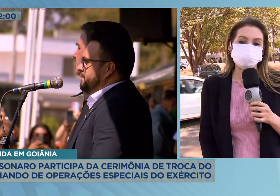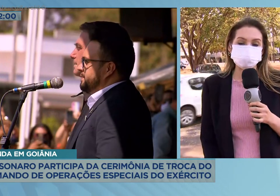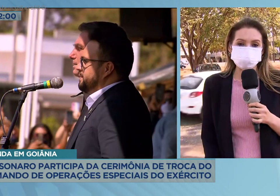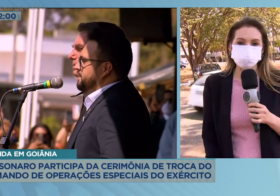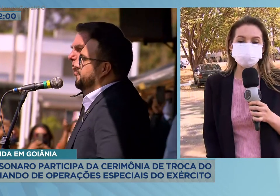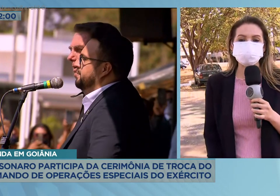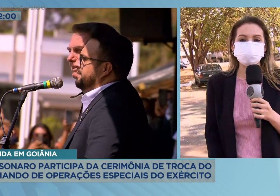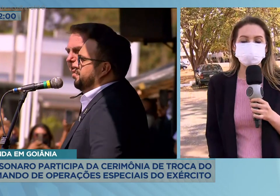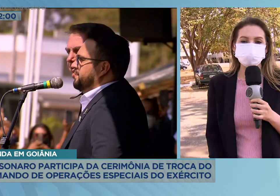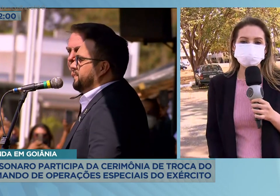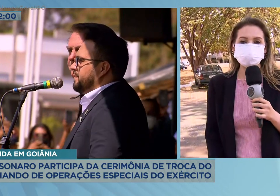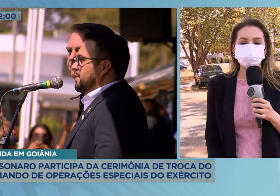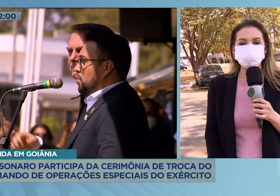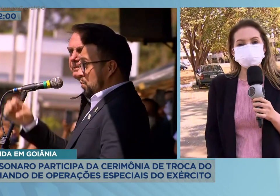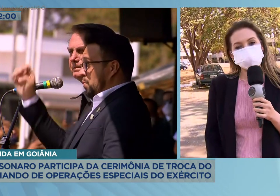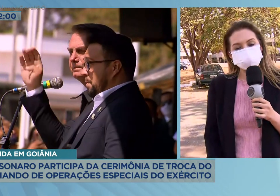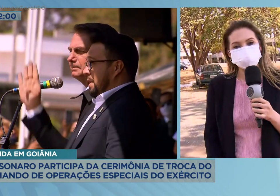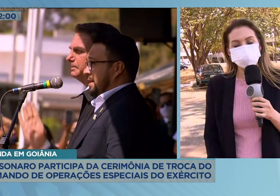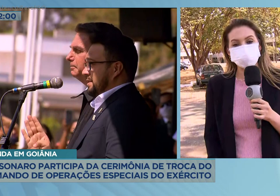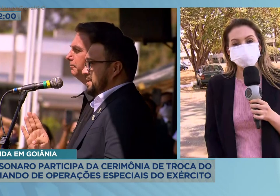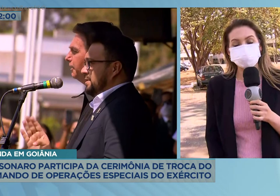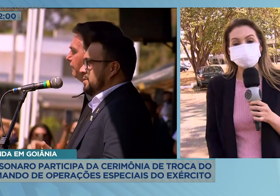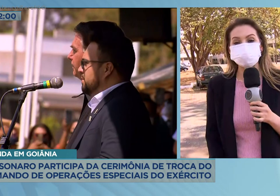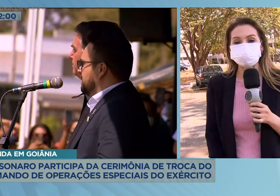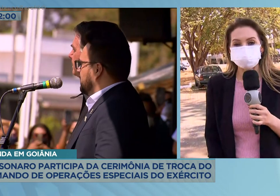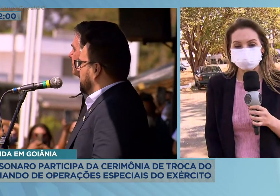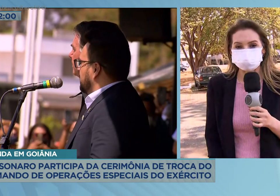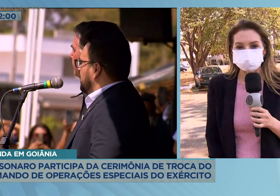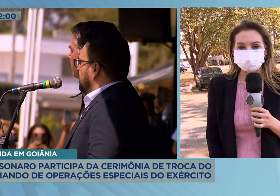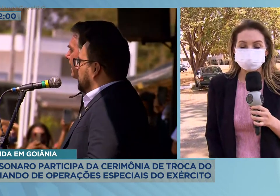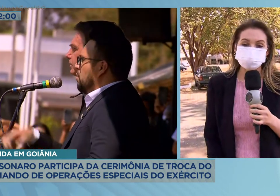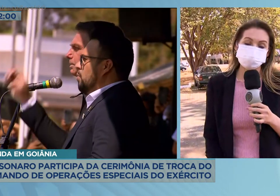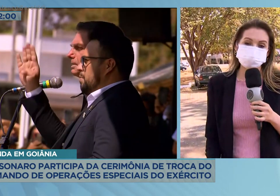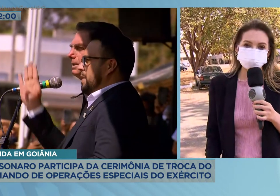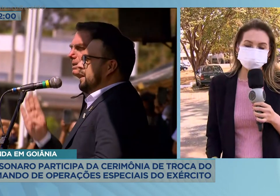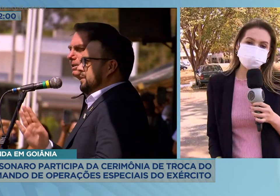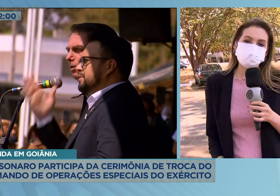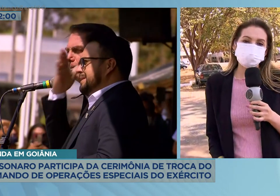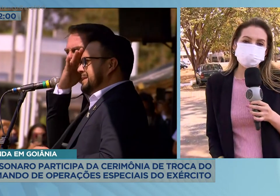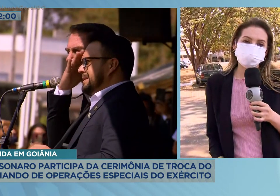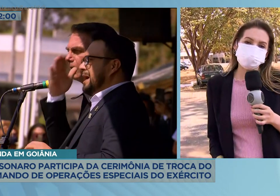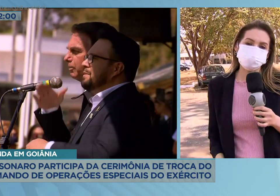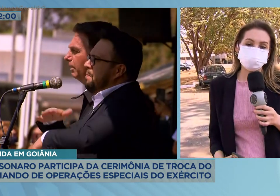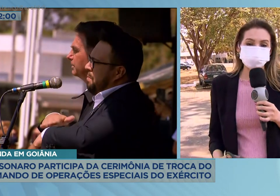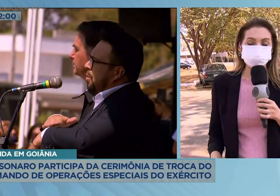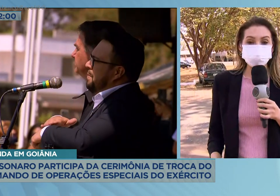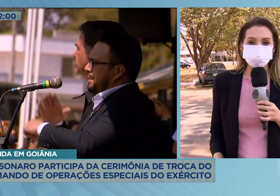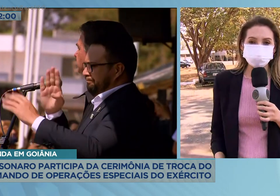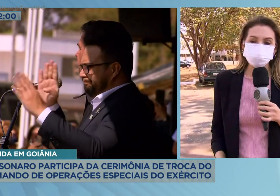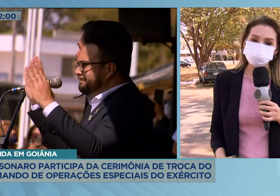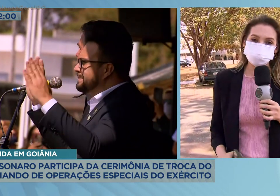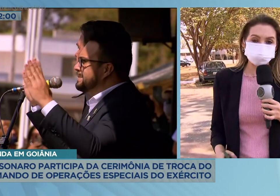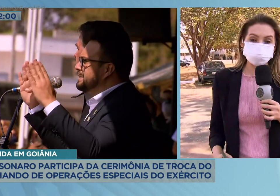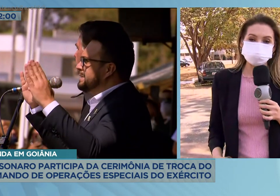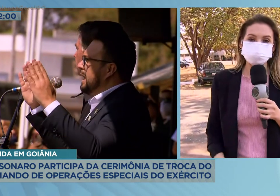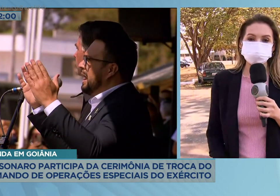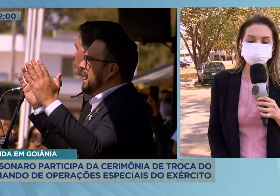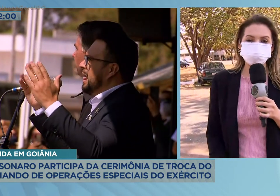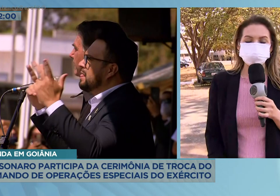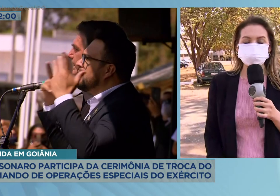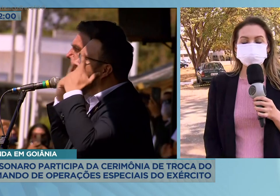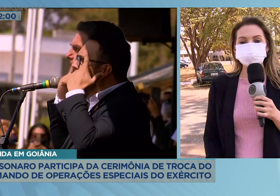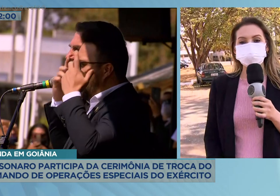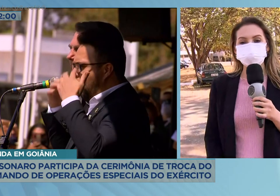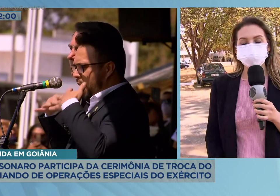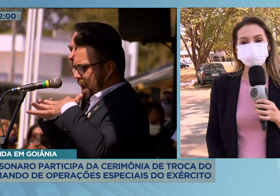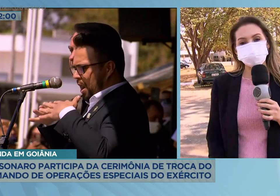essas apresentações e agora o presidente ele segue para uma agenda interna, né? Diz que vai ter aí um período de almoço, não foi revelado exatamente